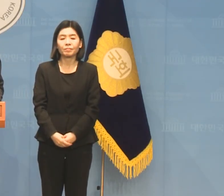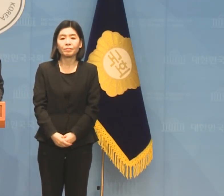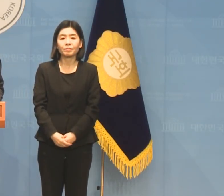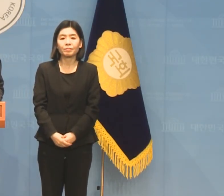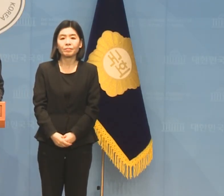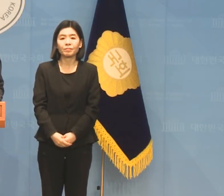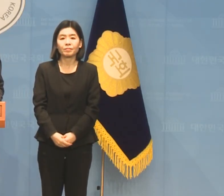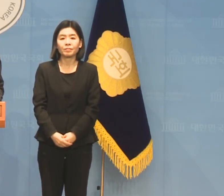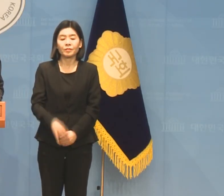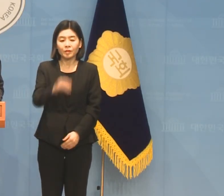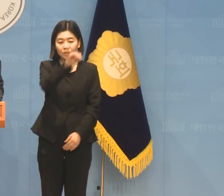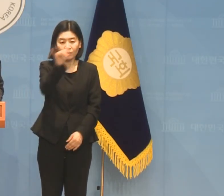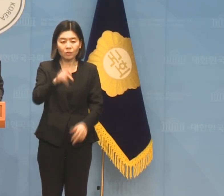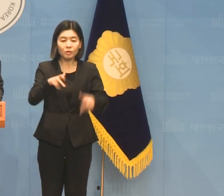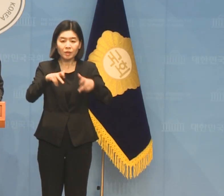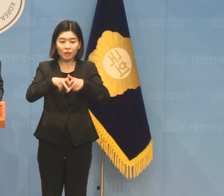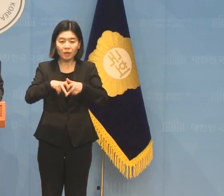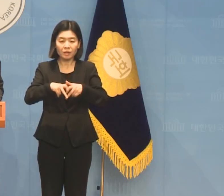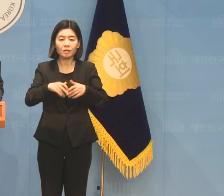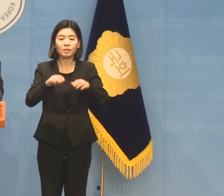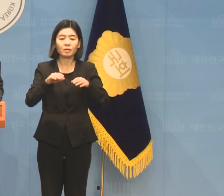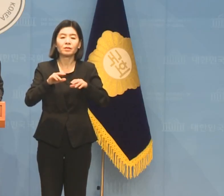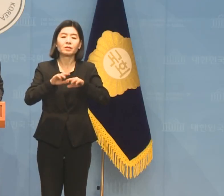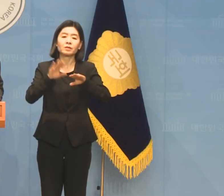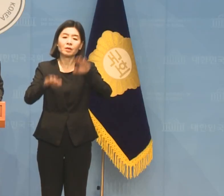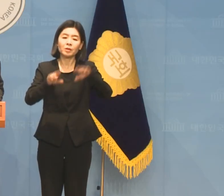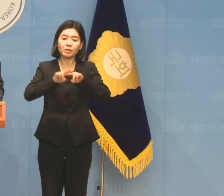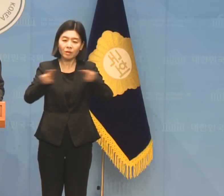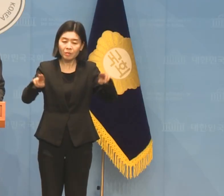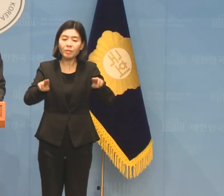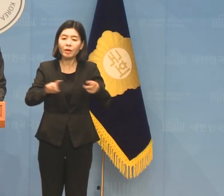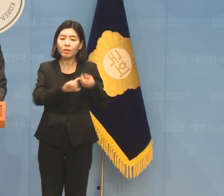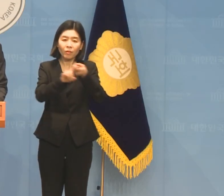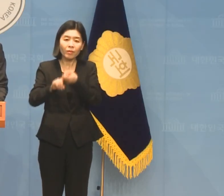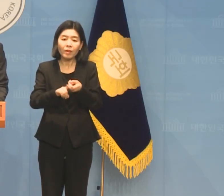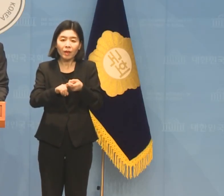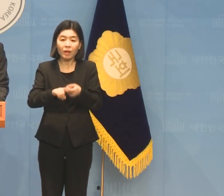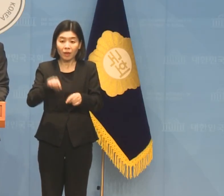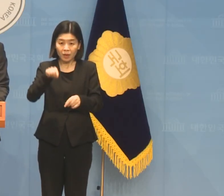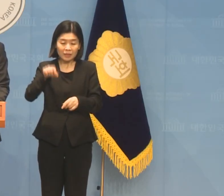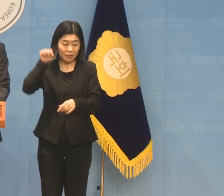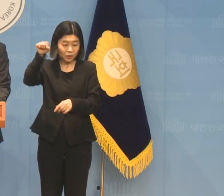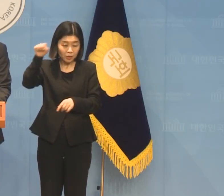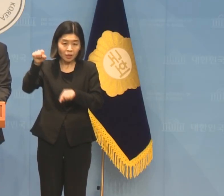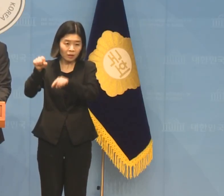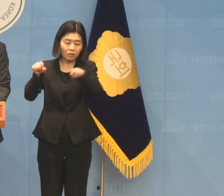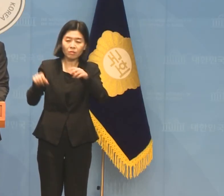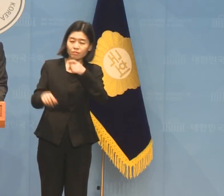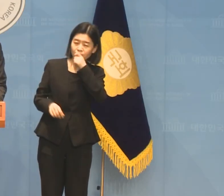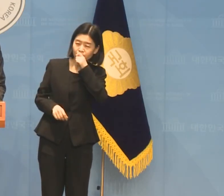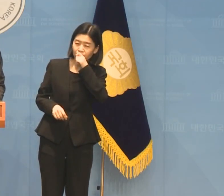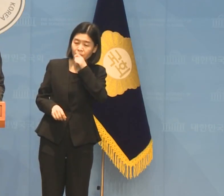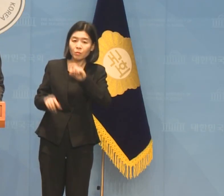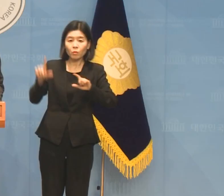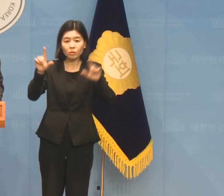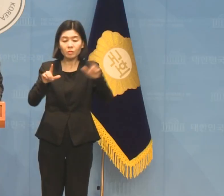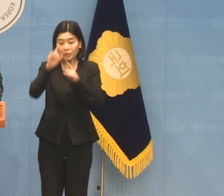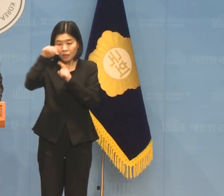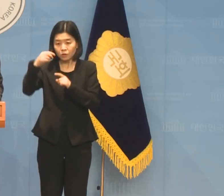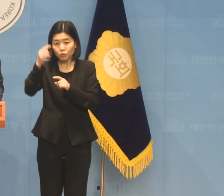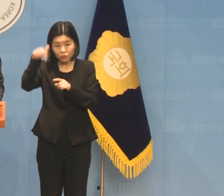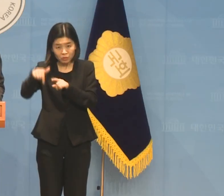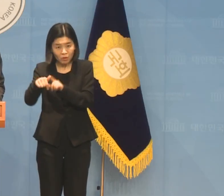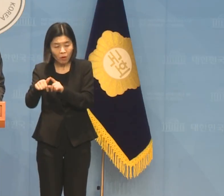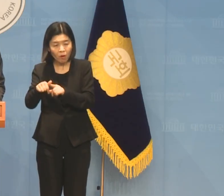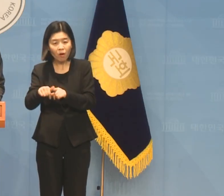전장현 앞에서 침묵하는 정치권, 이준석이 여전히 갈라치기 한다고 생각하십니까? 오늘 아침 전장현이